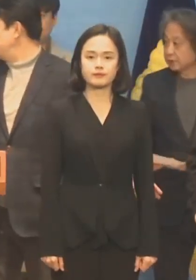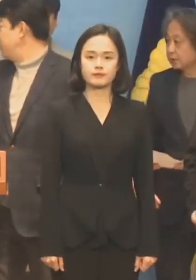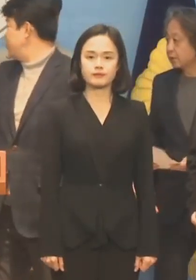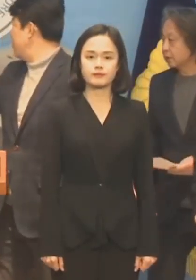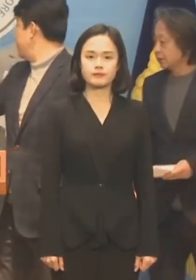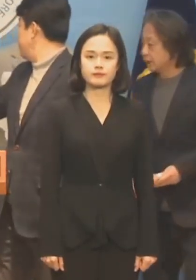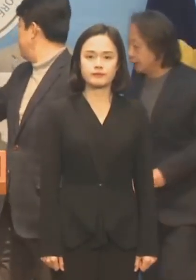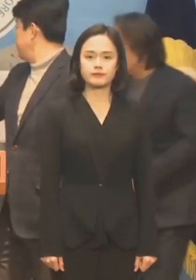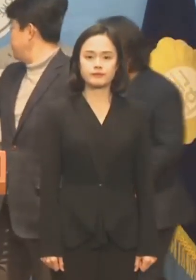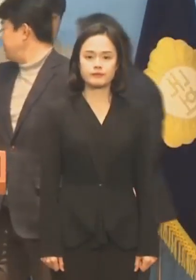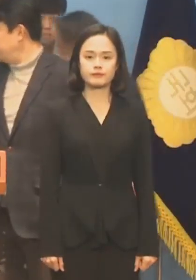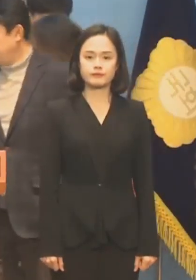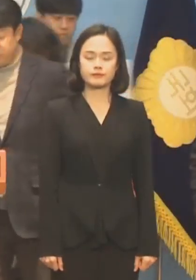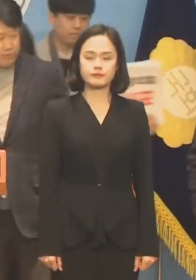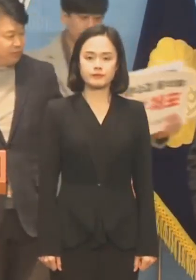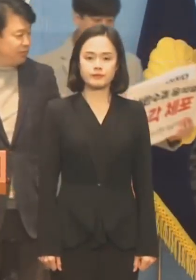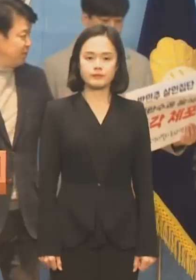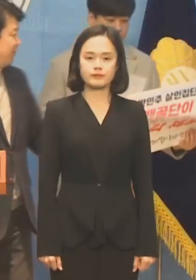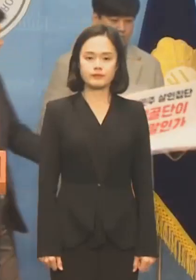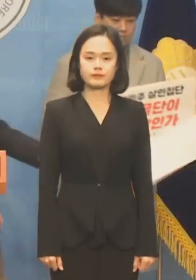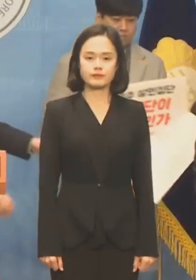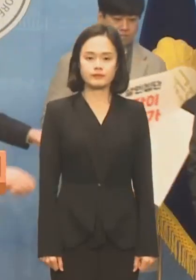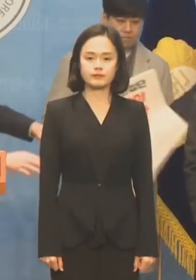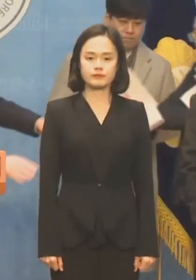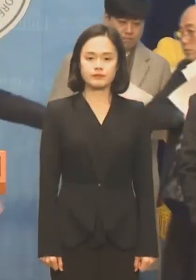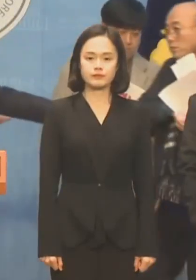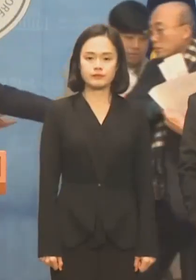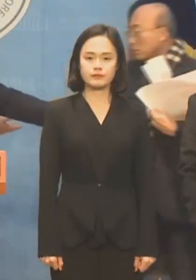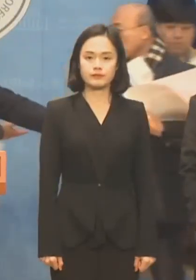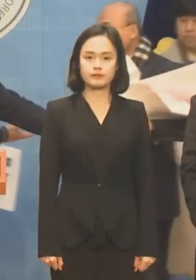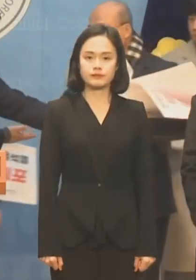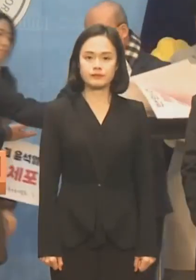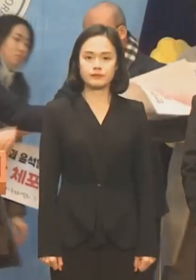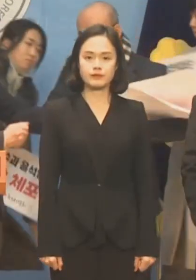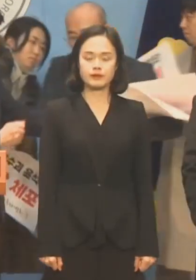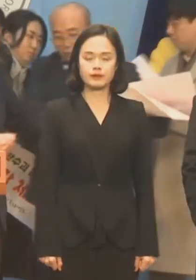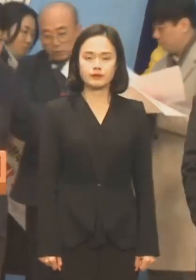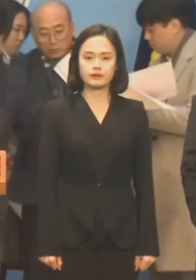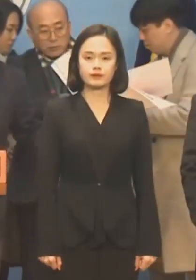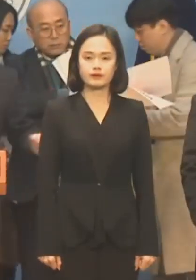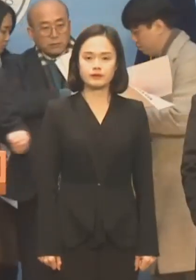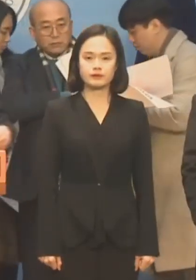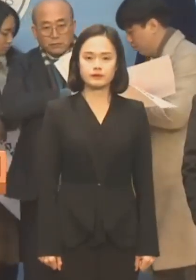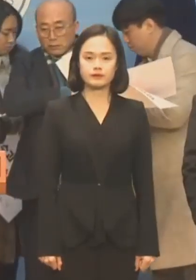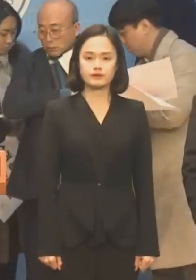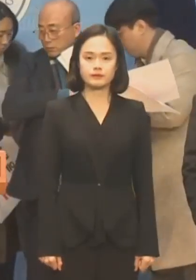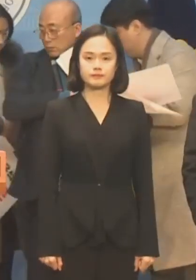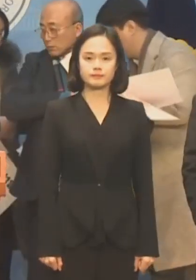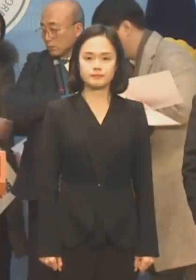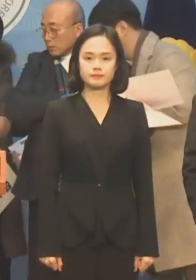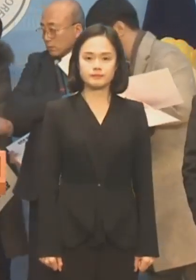옆으로 쓰고, 정혁이 엄마 옆으로 쓰고, 그 다음에 균형 맞게 이것도 들고 하나 이렇게.